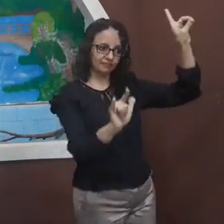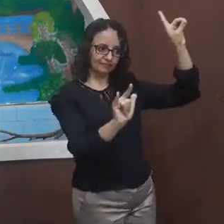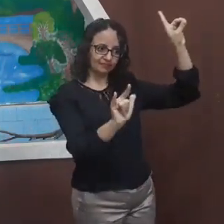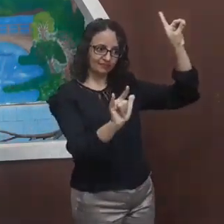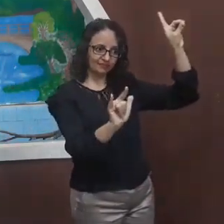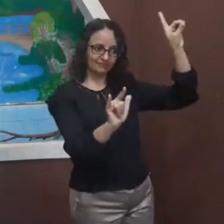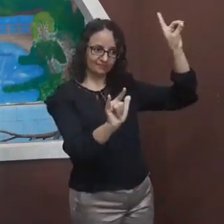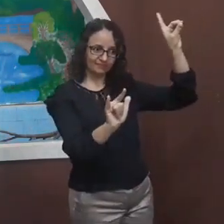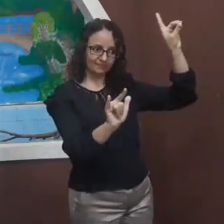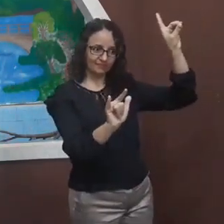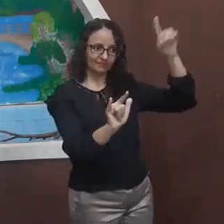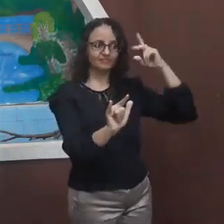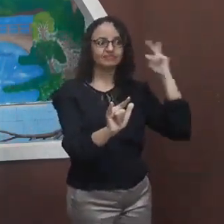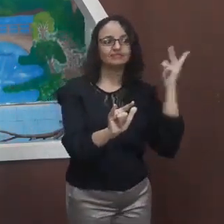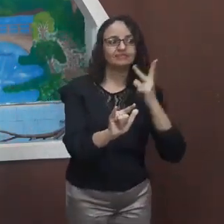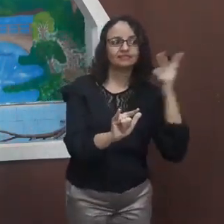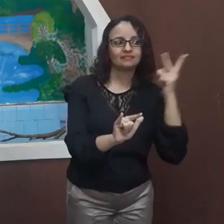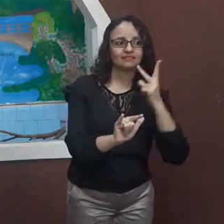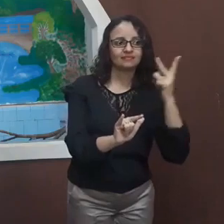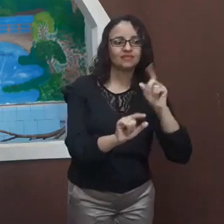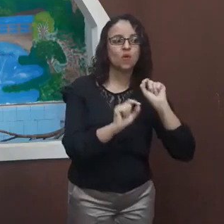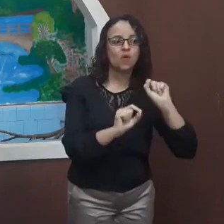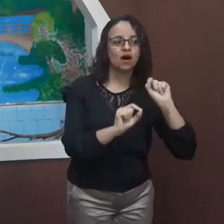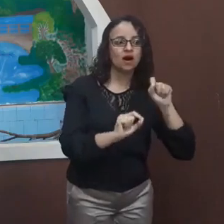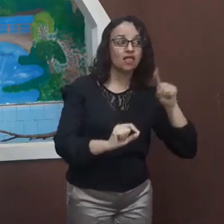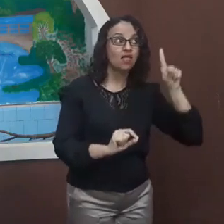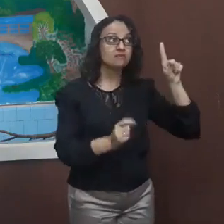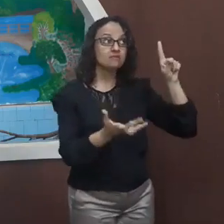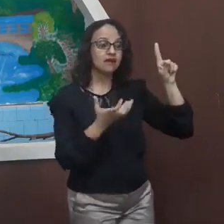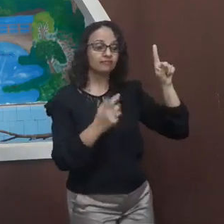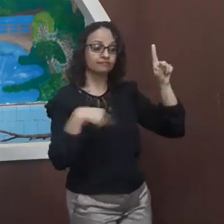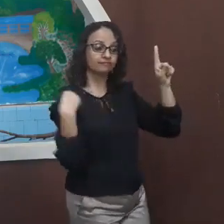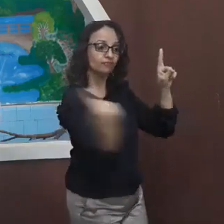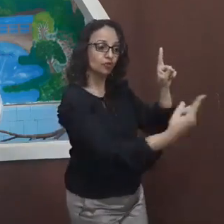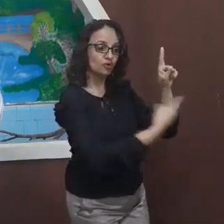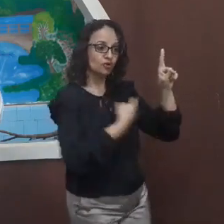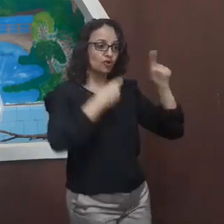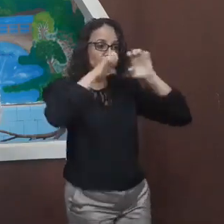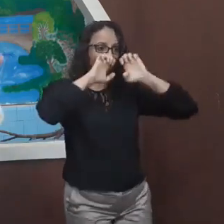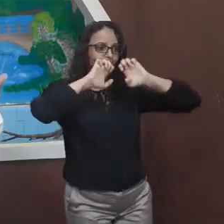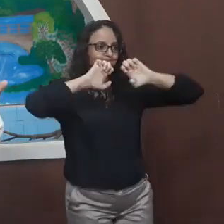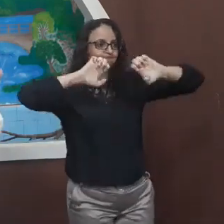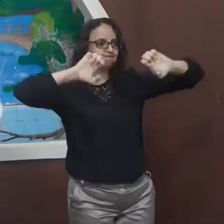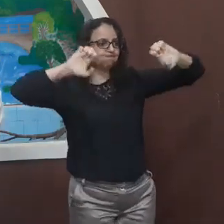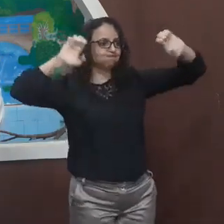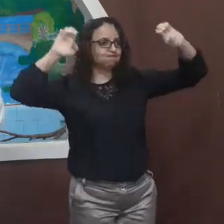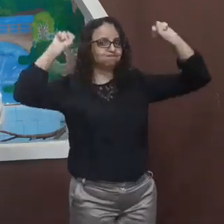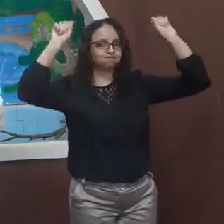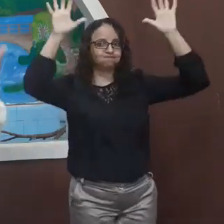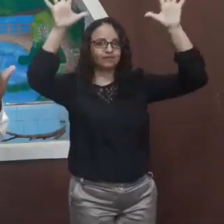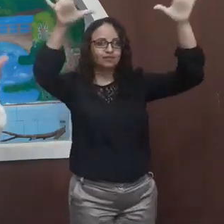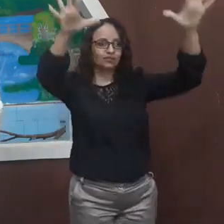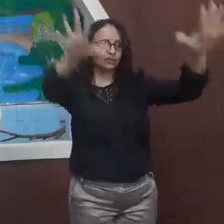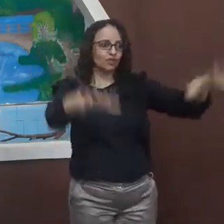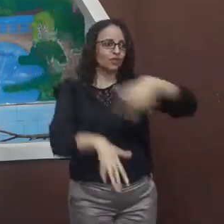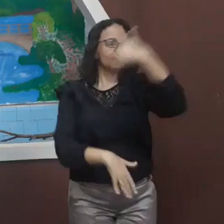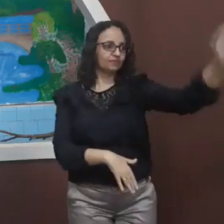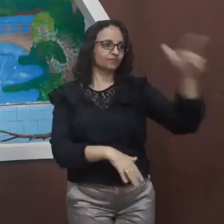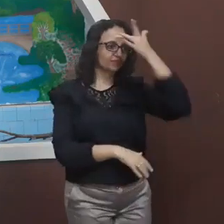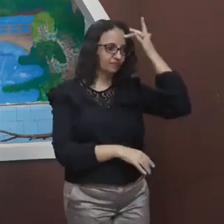Segundo, porque Ele quer que sejamos canal de bênção na